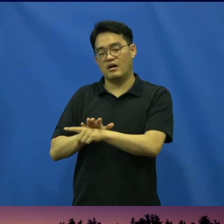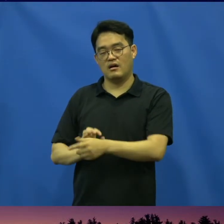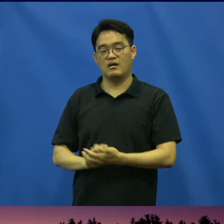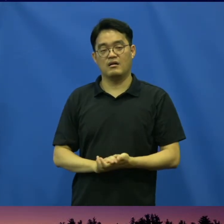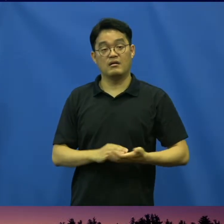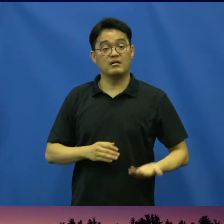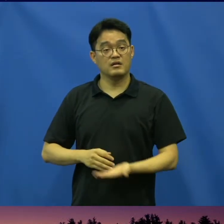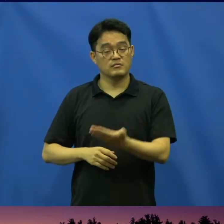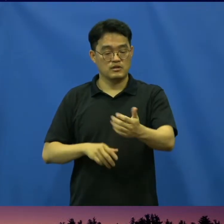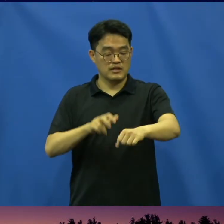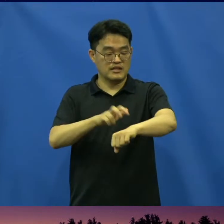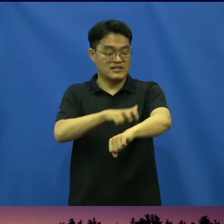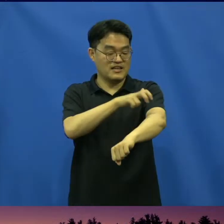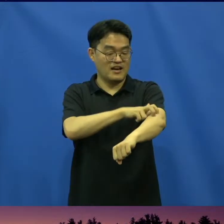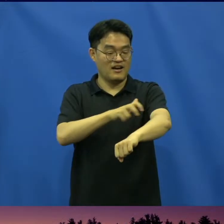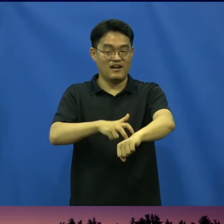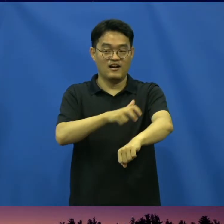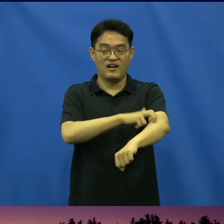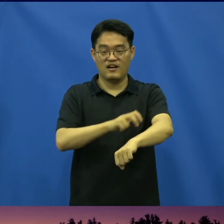때마다